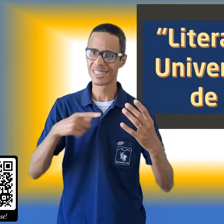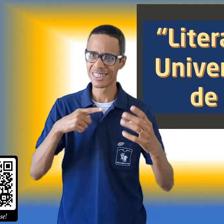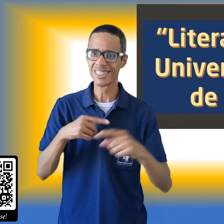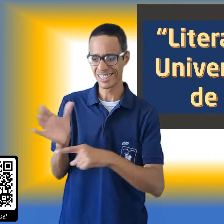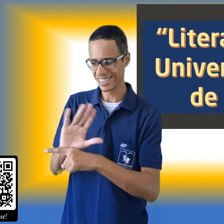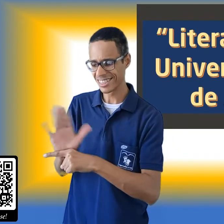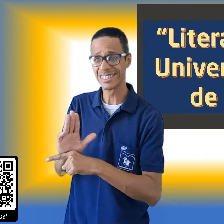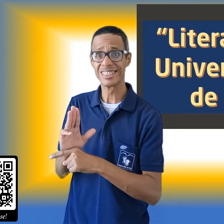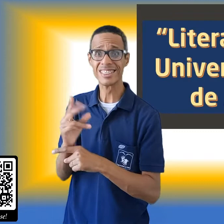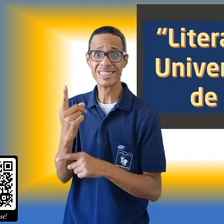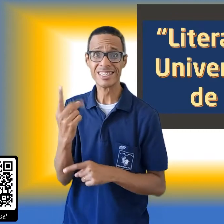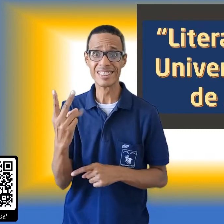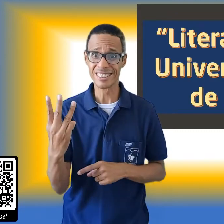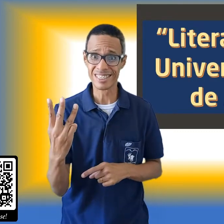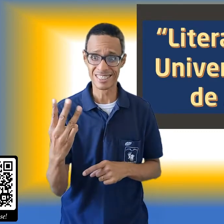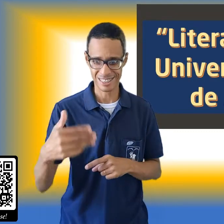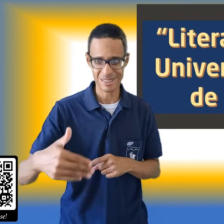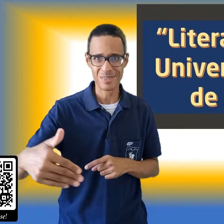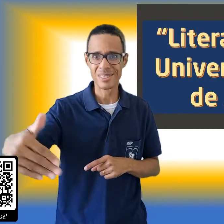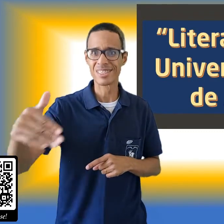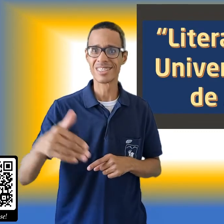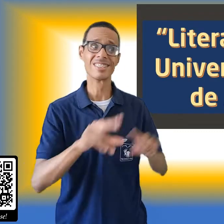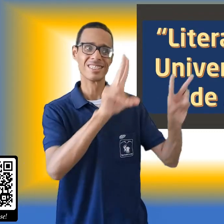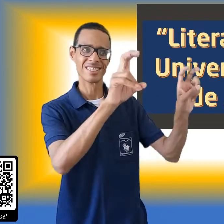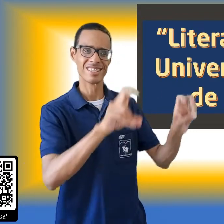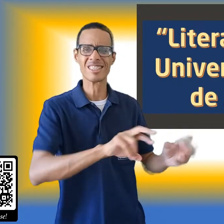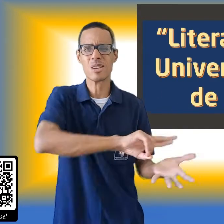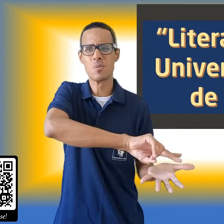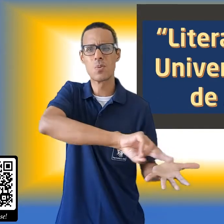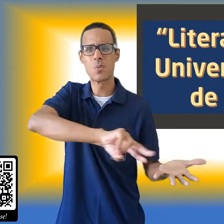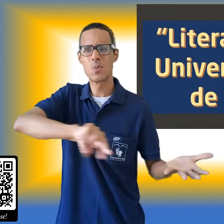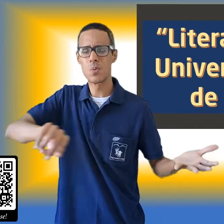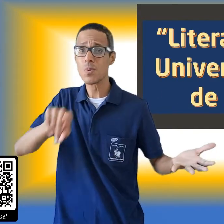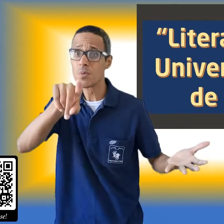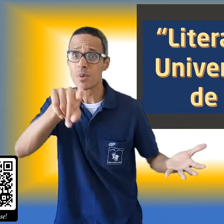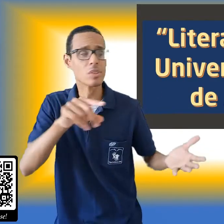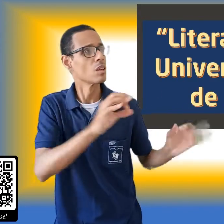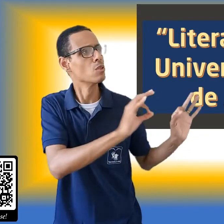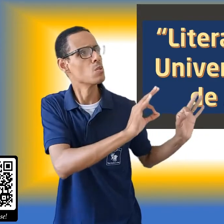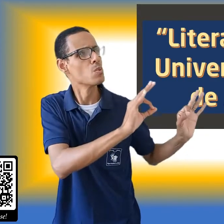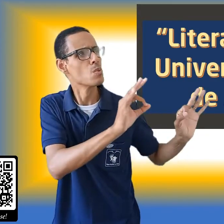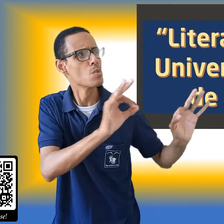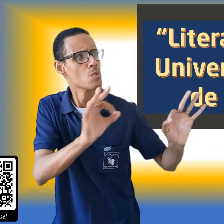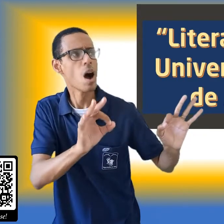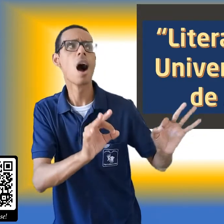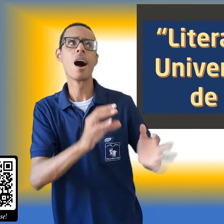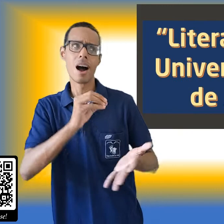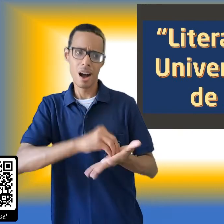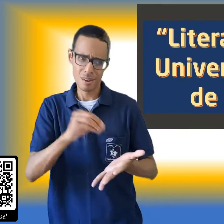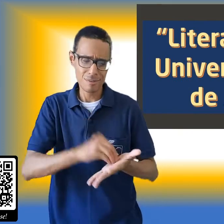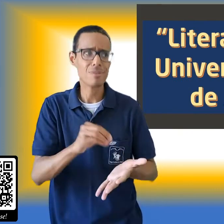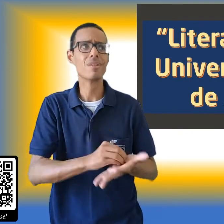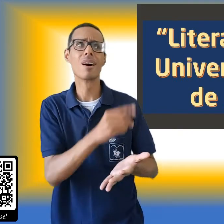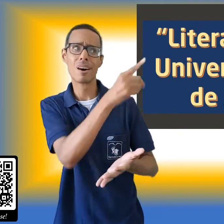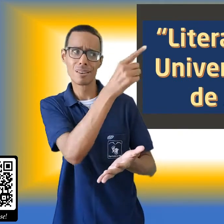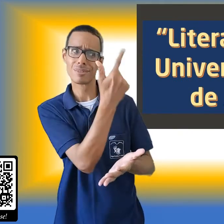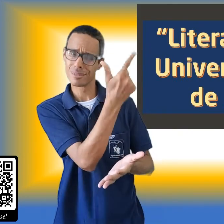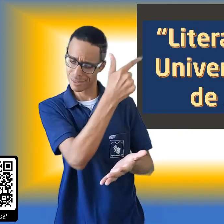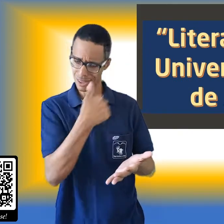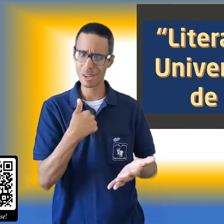mais 3 vídeos com títulos diferentes. Se aquele livro que você conhece ainda não apareceu